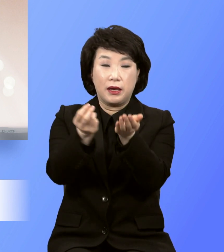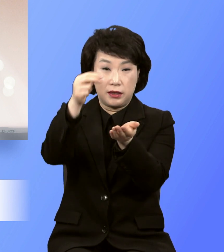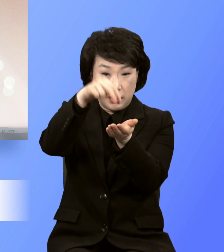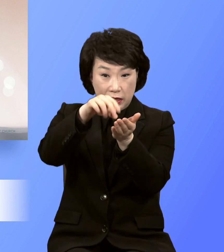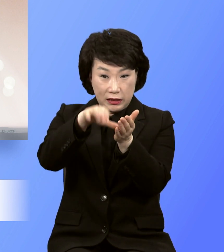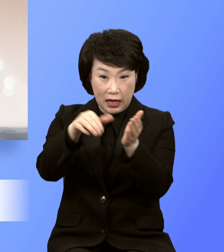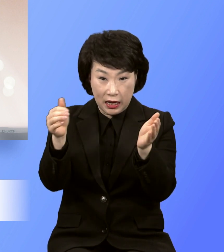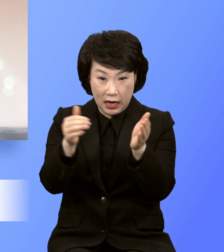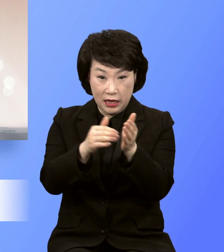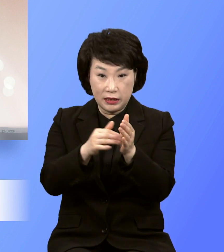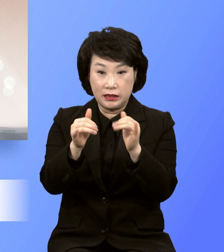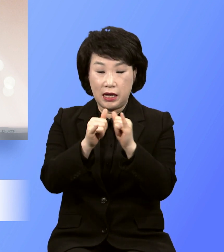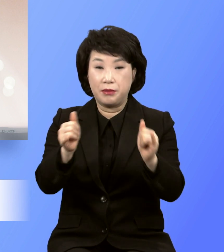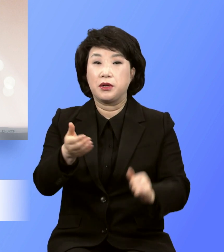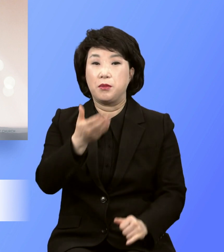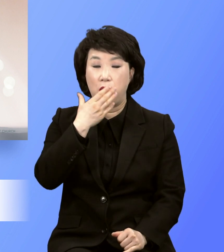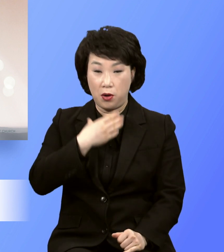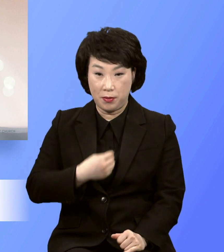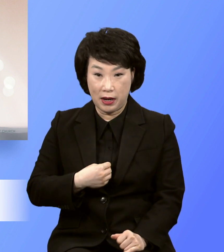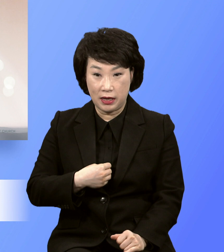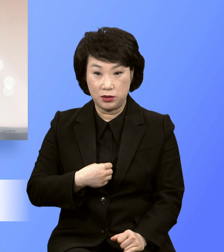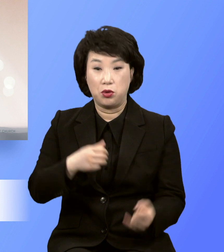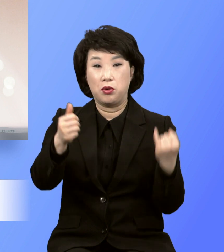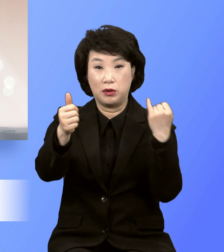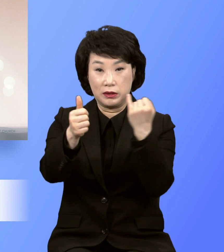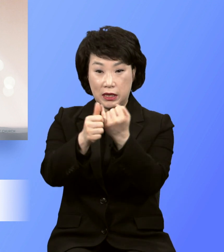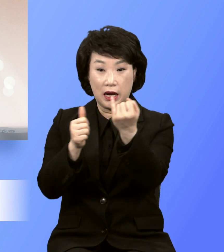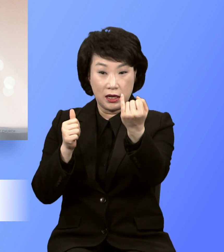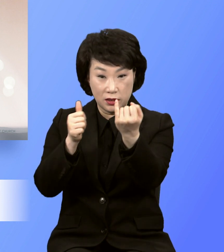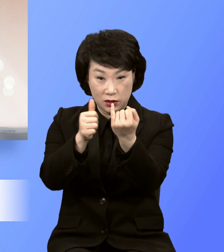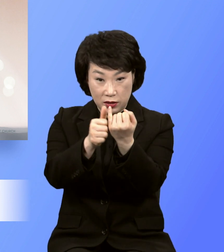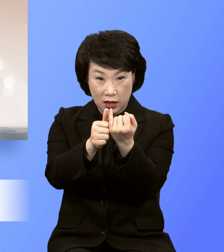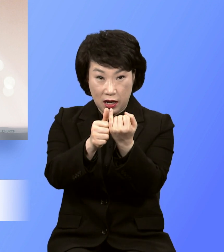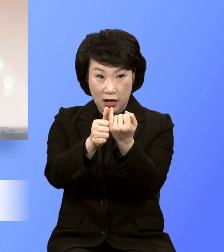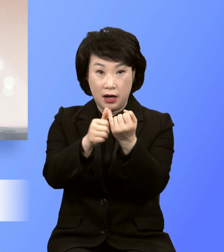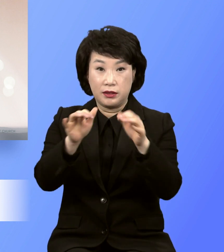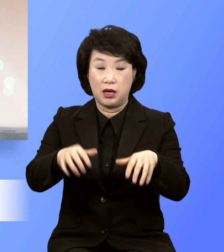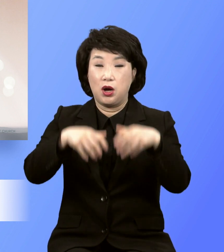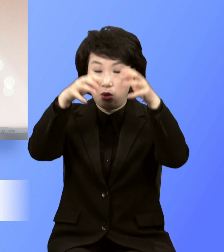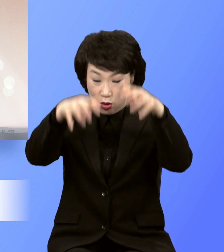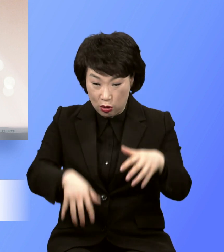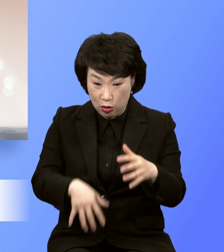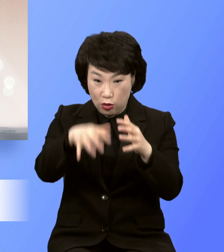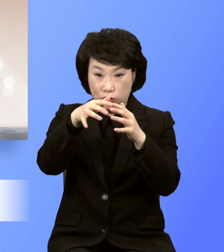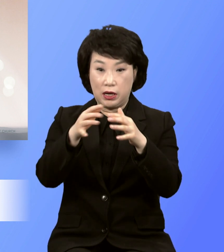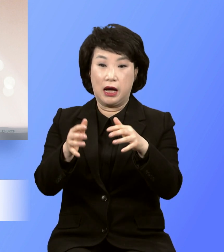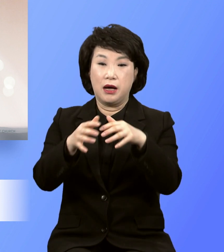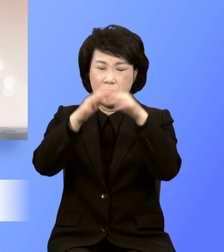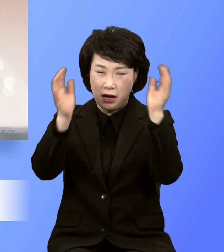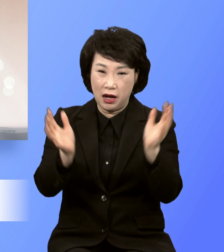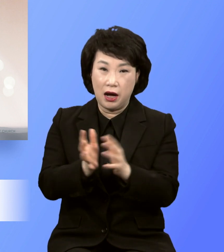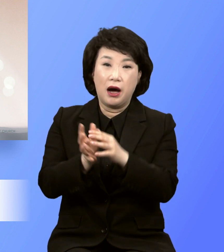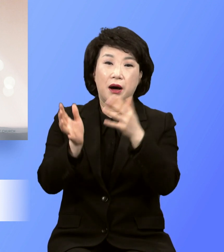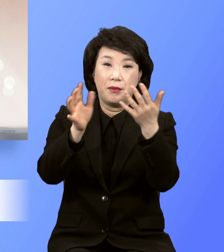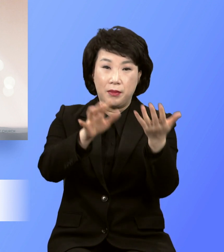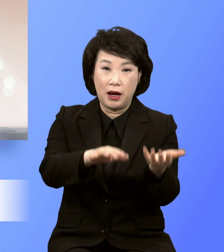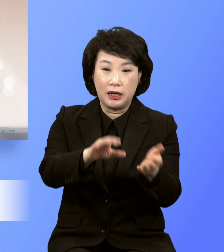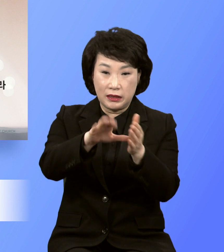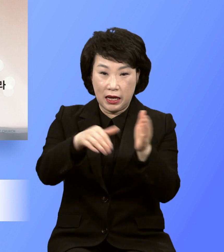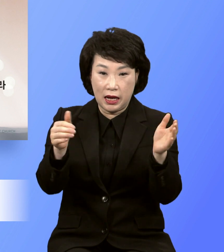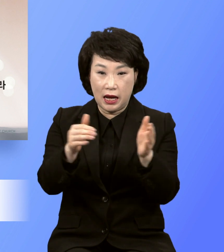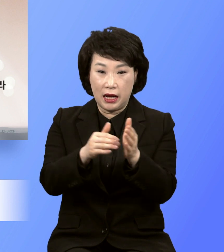방주에 들어가는 날까지 사람들이 먹고 마시고 장가들고 시집가더니 홍수가 나서 저희를